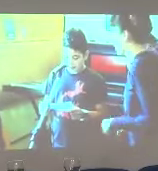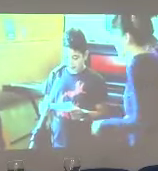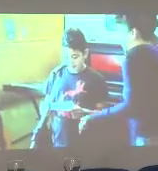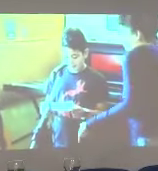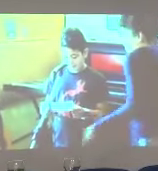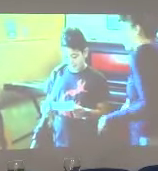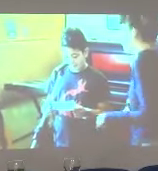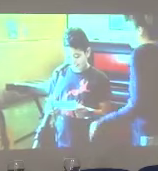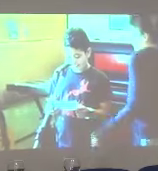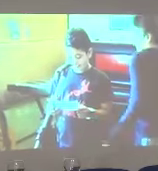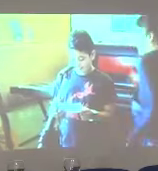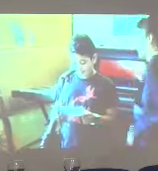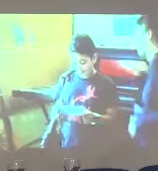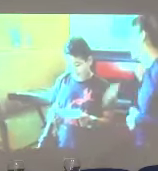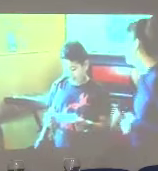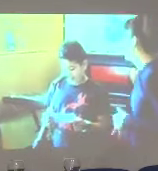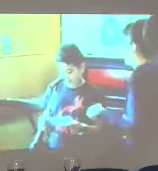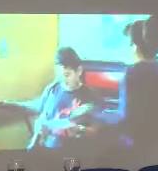todo